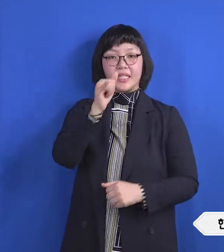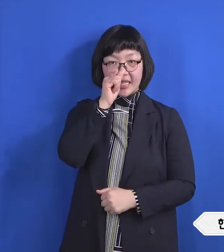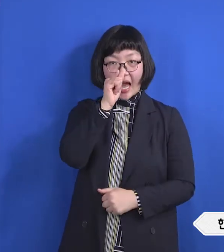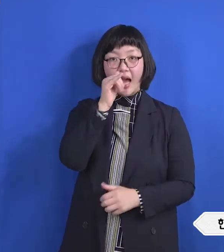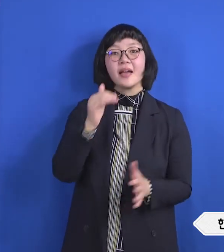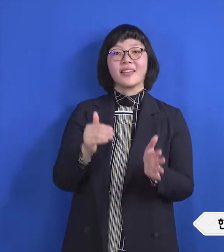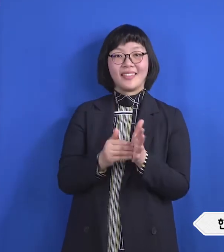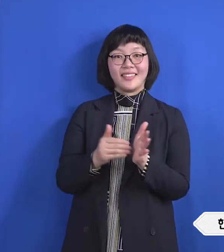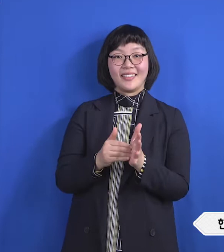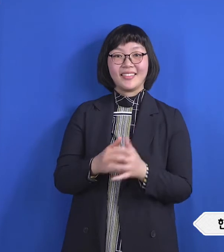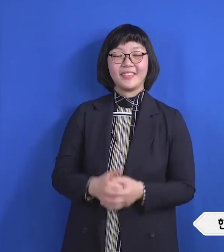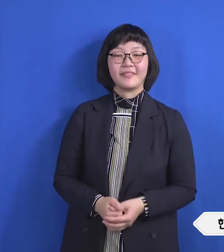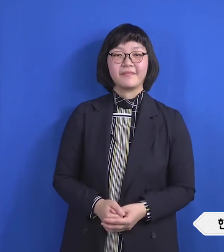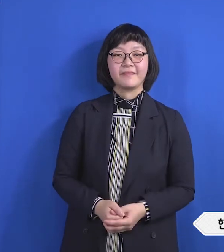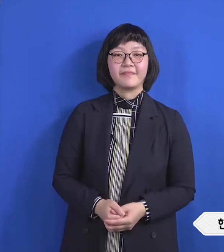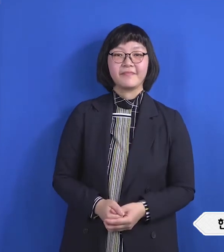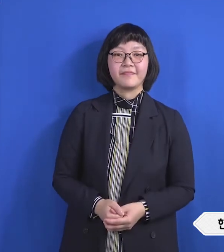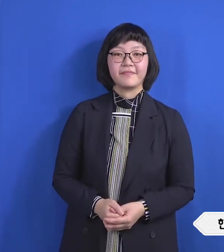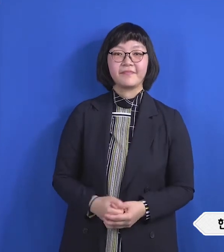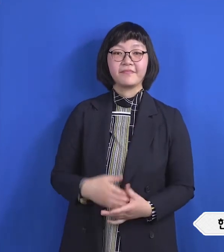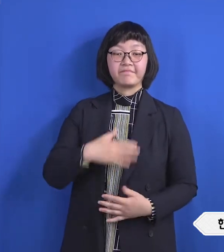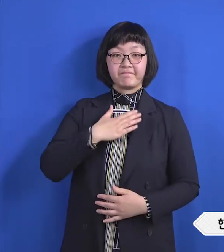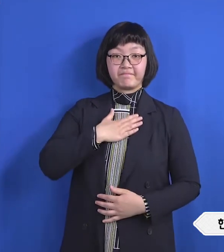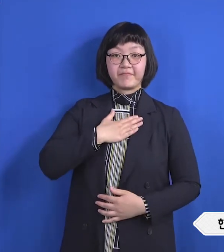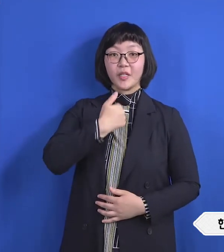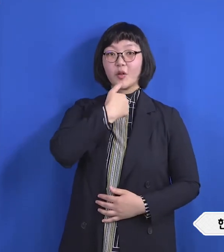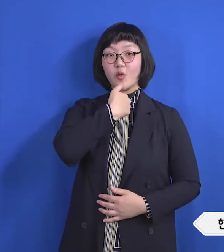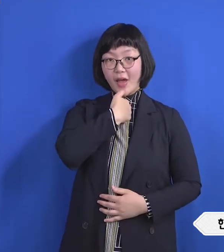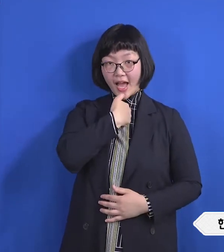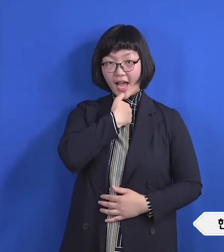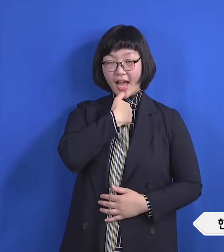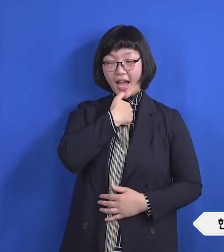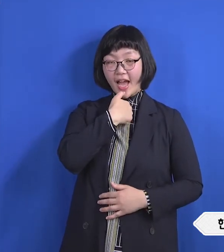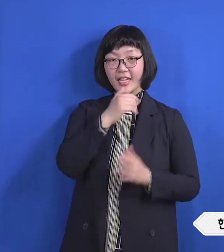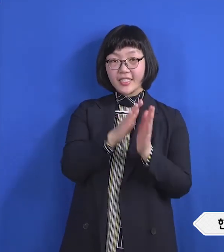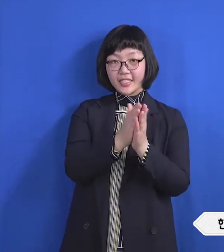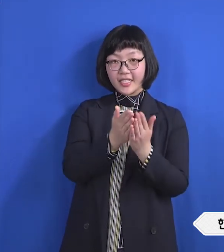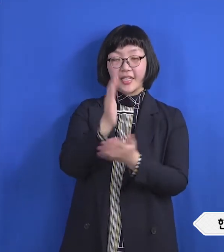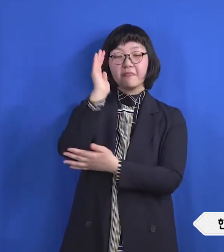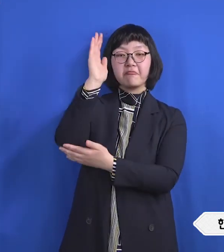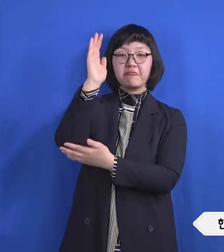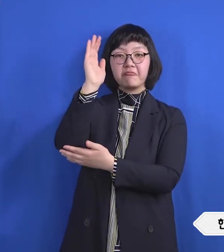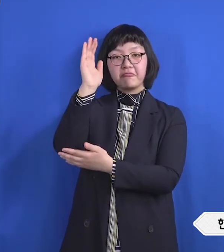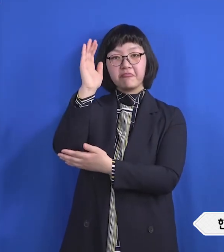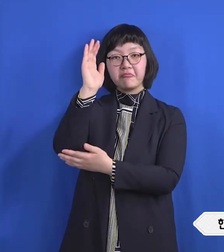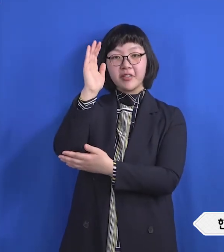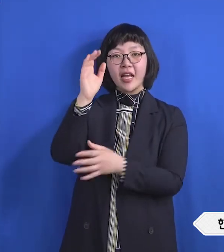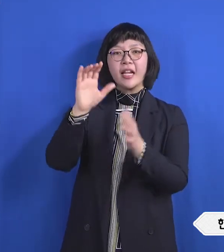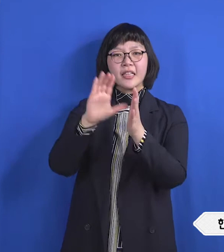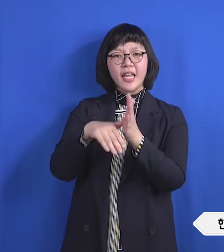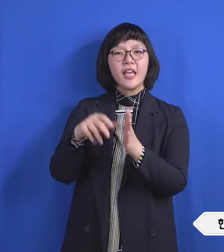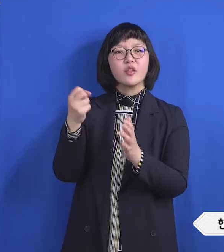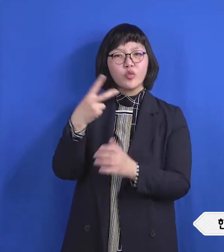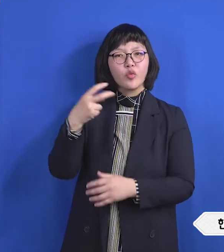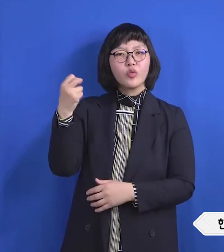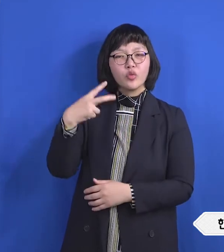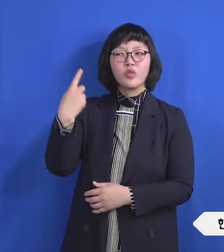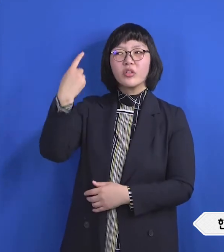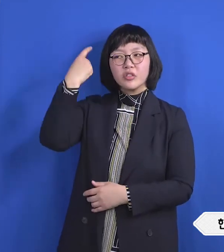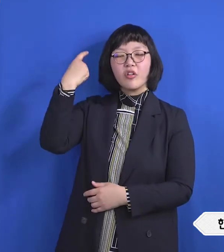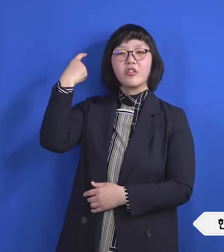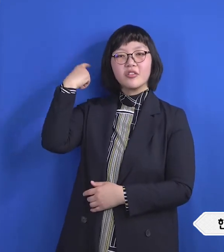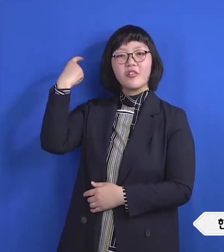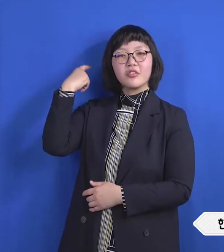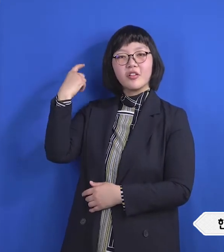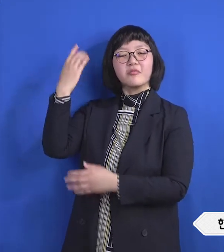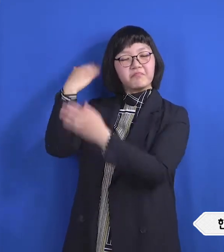것을 살펴보았습니다. 제가 로마서 강해를 하면서 왜 자꾸 지난주 설교를 언급을